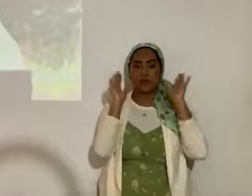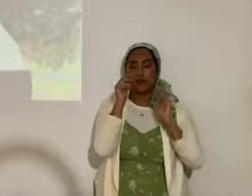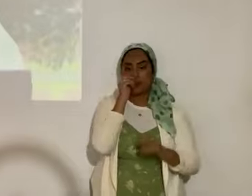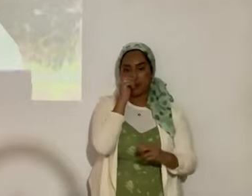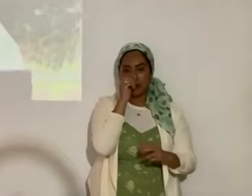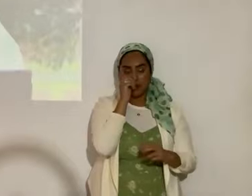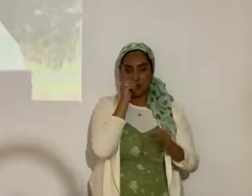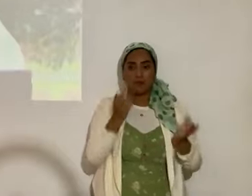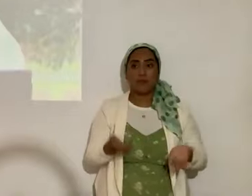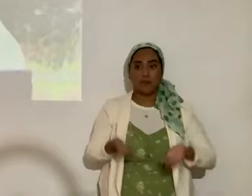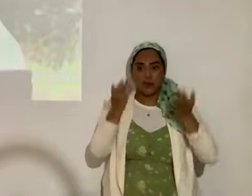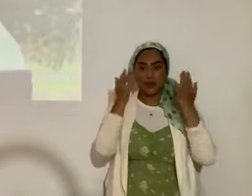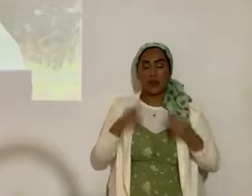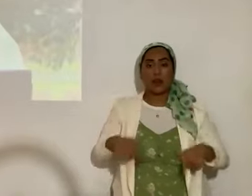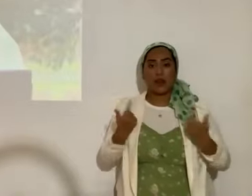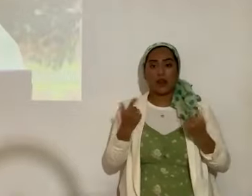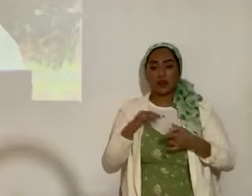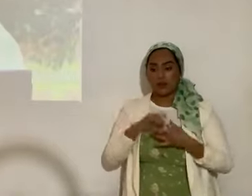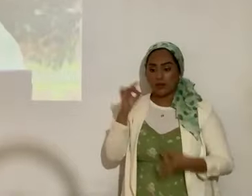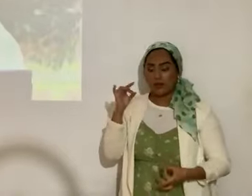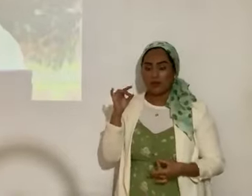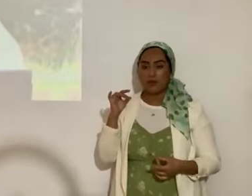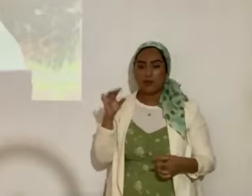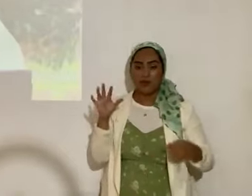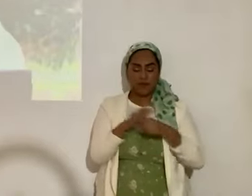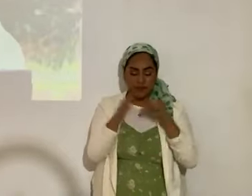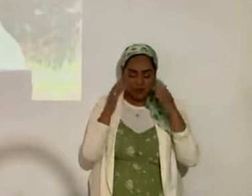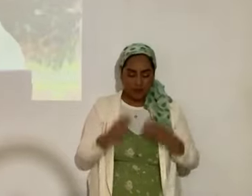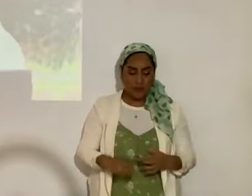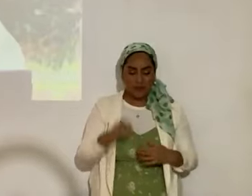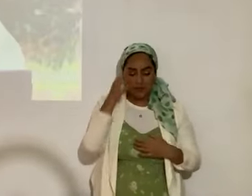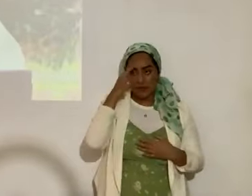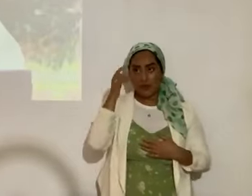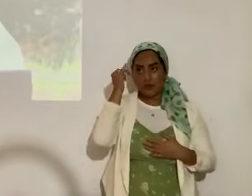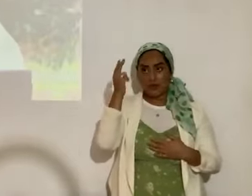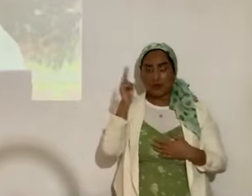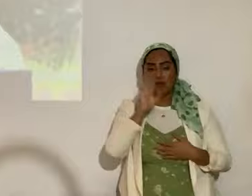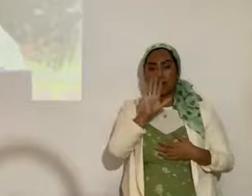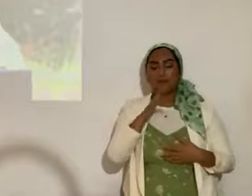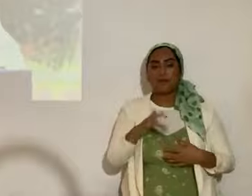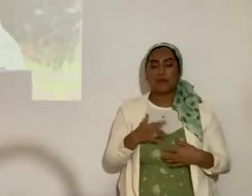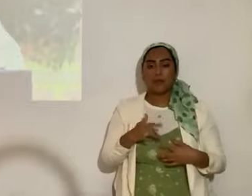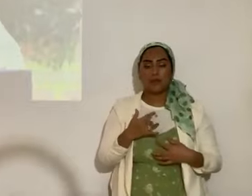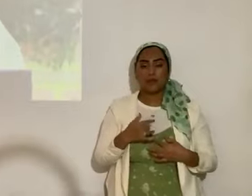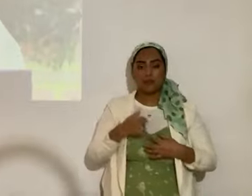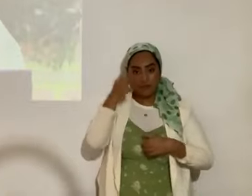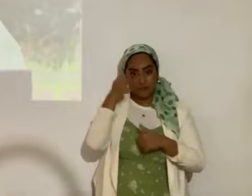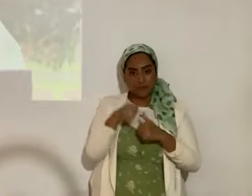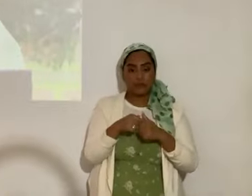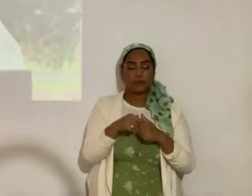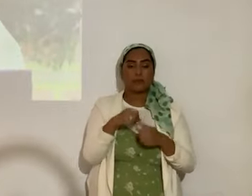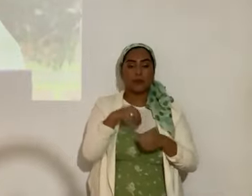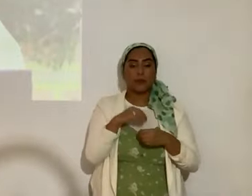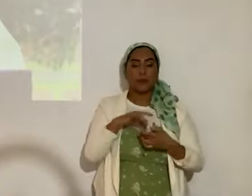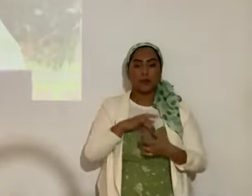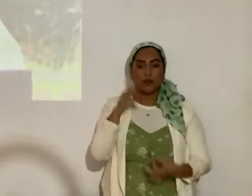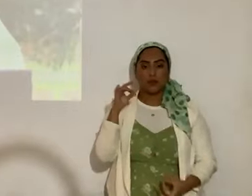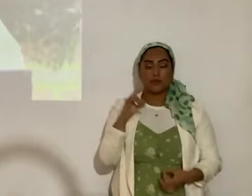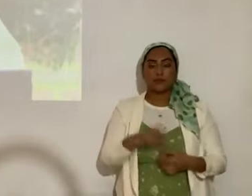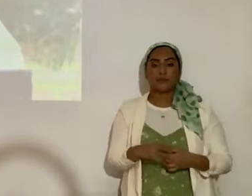ofrécele tu vida tu alma tu alma entera Yahweh tu conciencia Recuerda la conciencia está en el alma